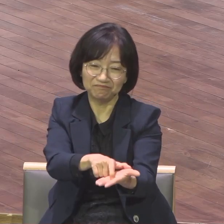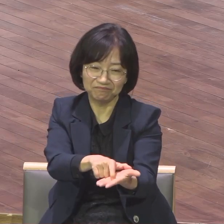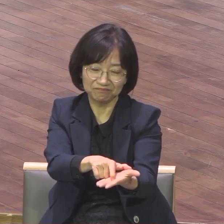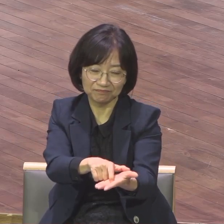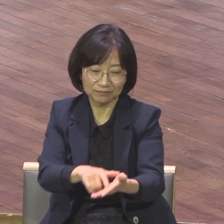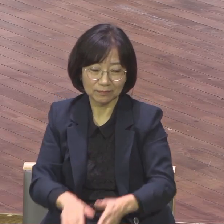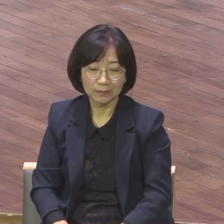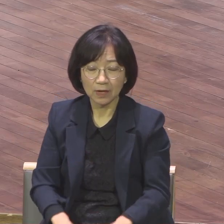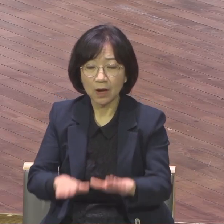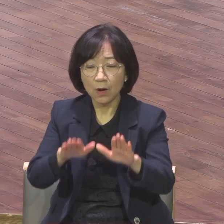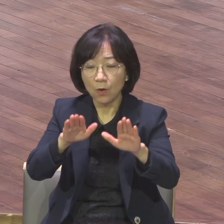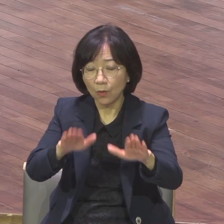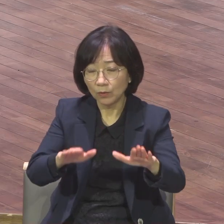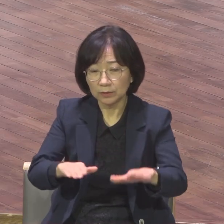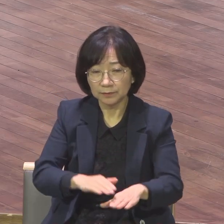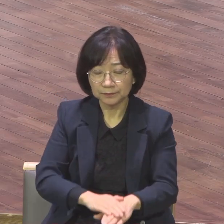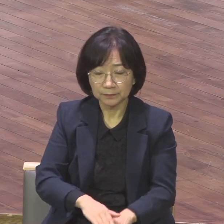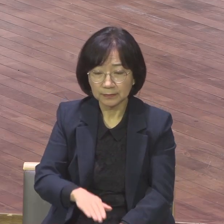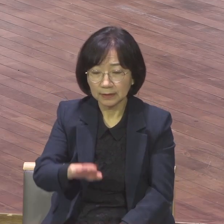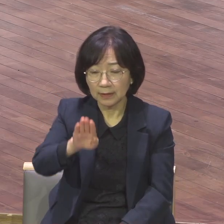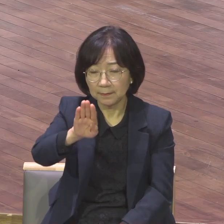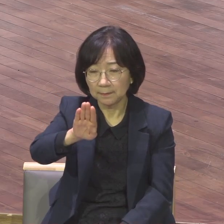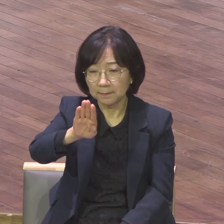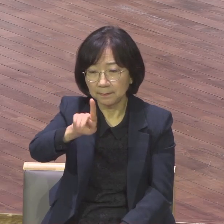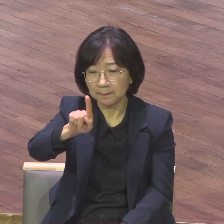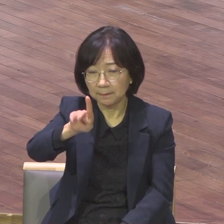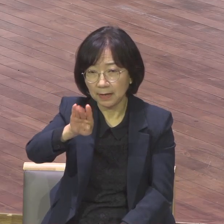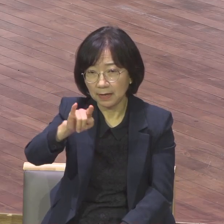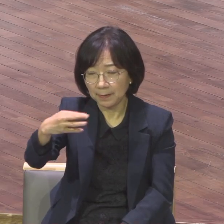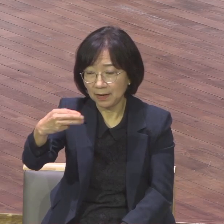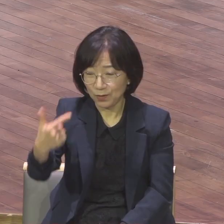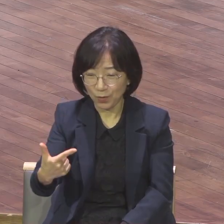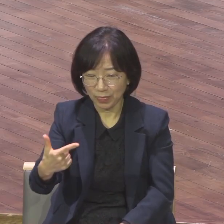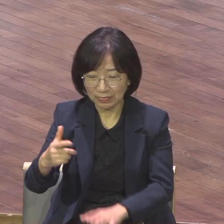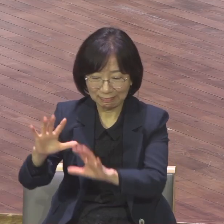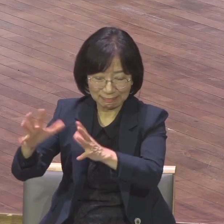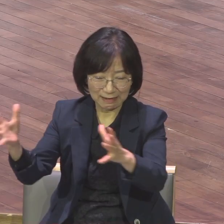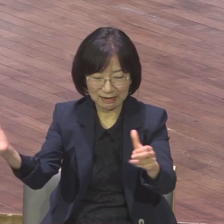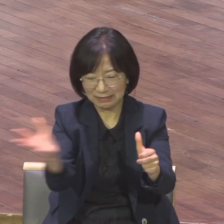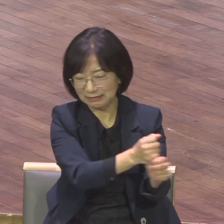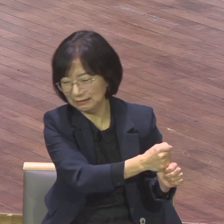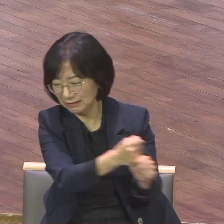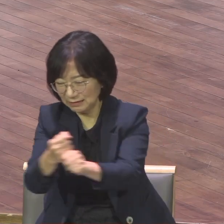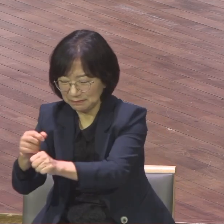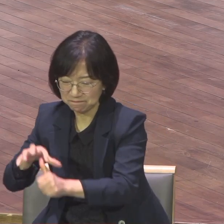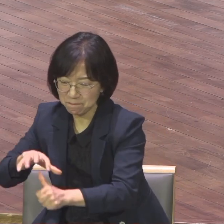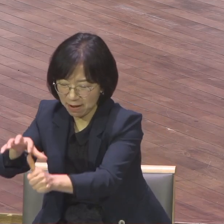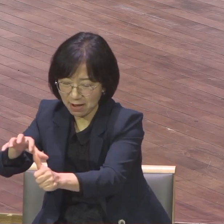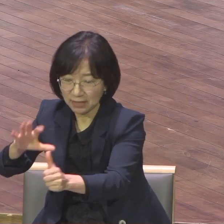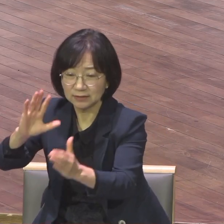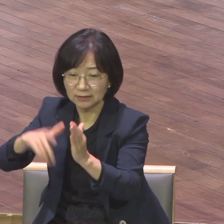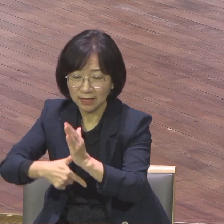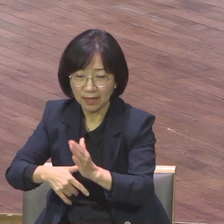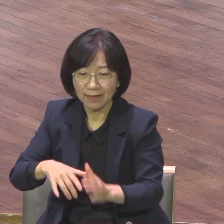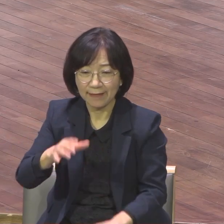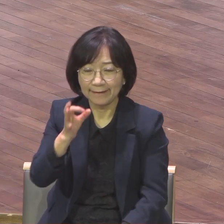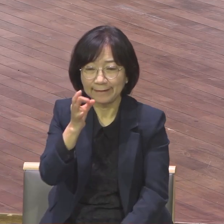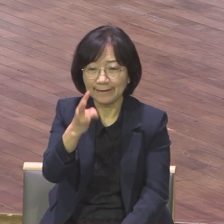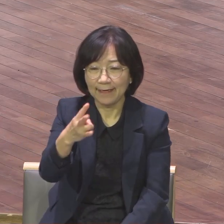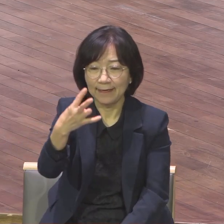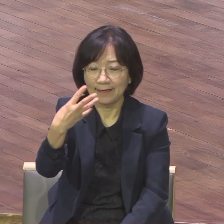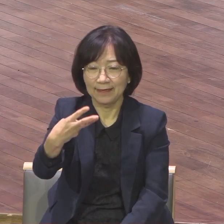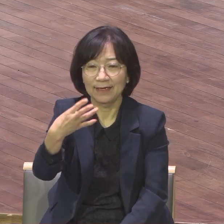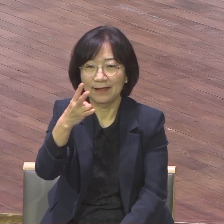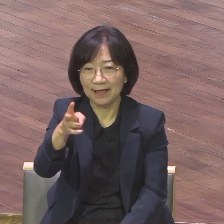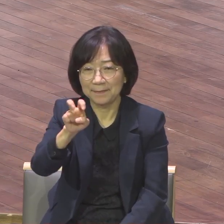유다 백성들에게 에레미야가 쓴 편지 내용이에요. 자, 무엇보다도